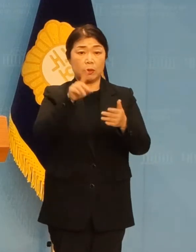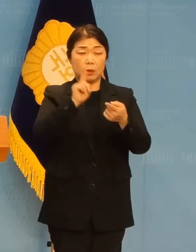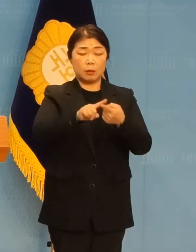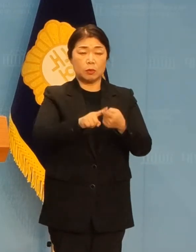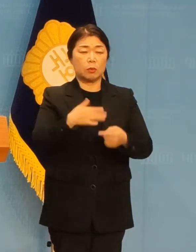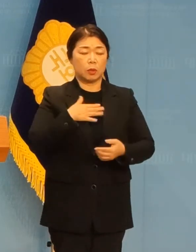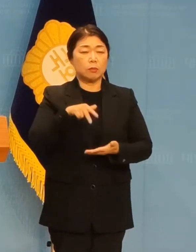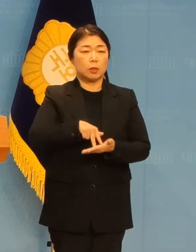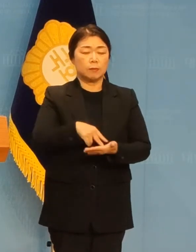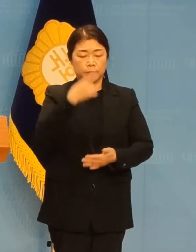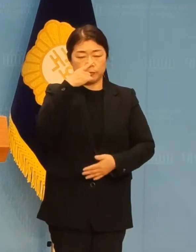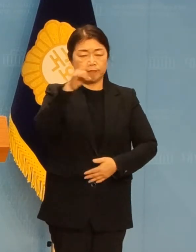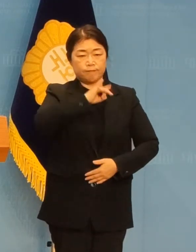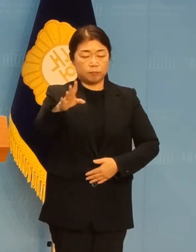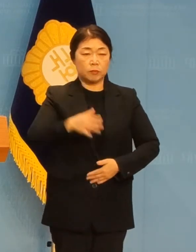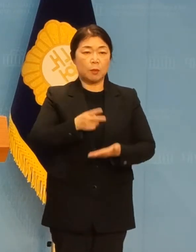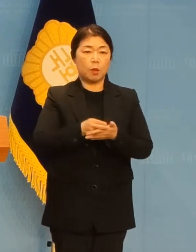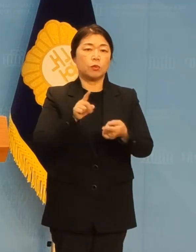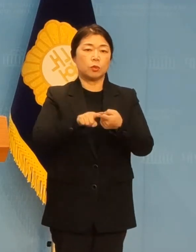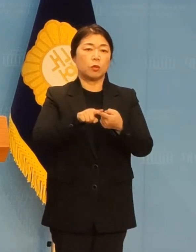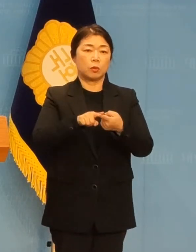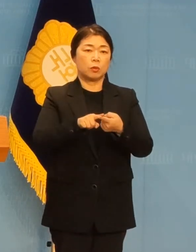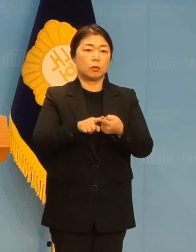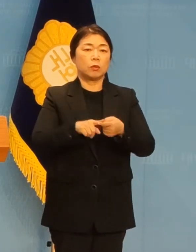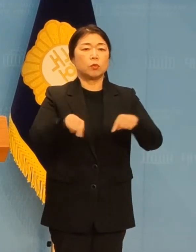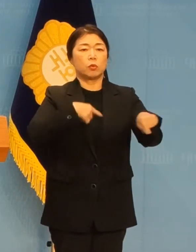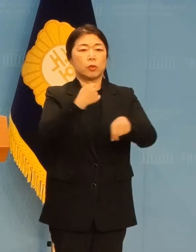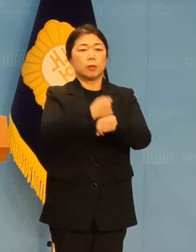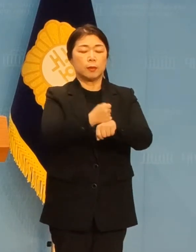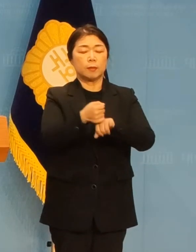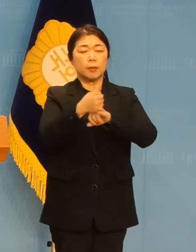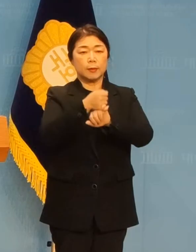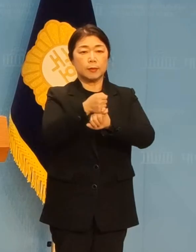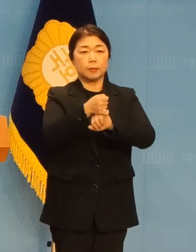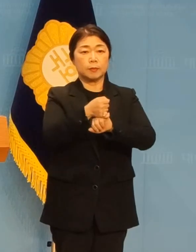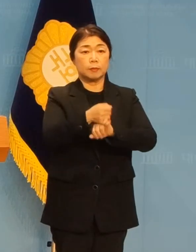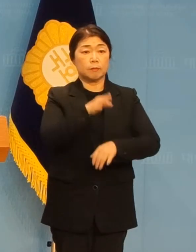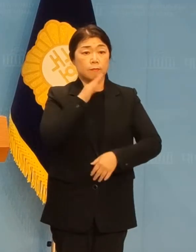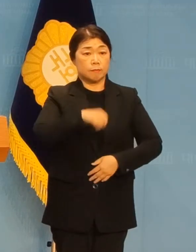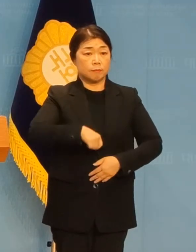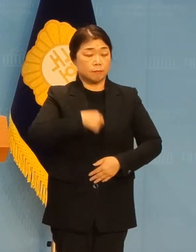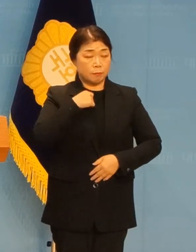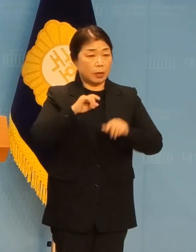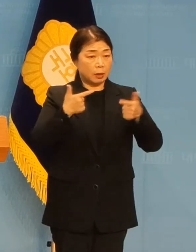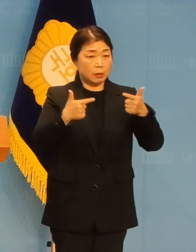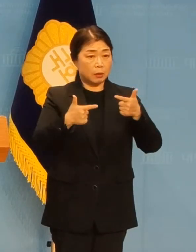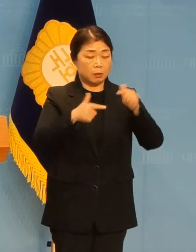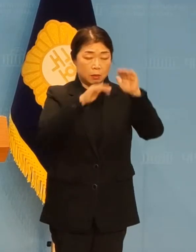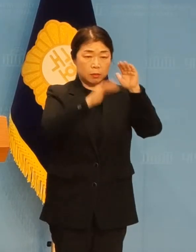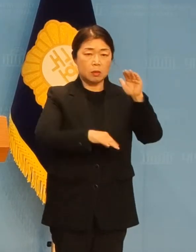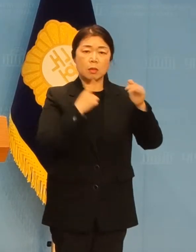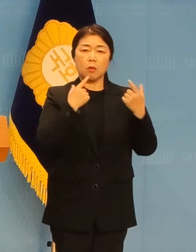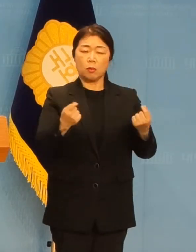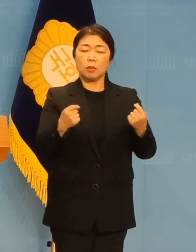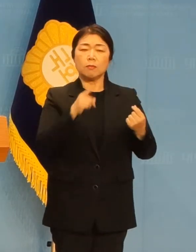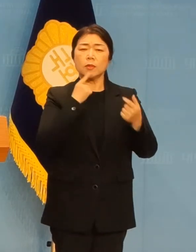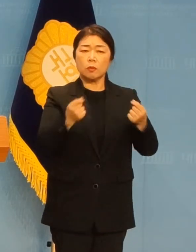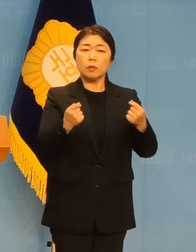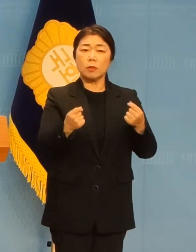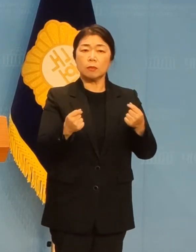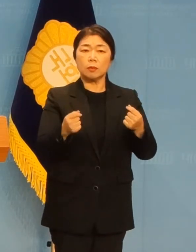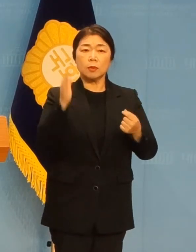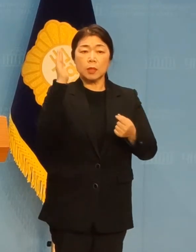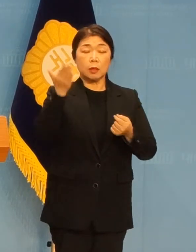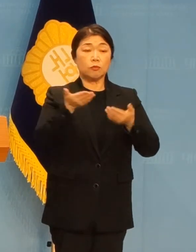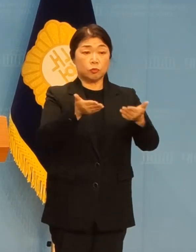저는 단호하게 법적 조치하겠습니다. 사실이 아닌 내용을 마치 단정적으로 말한